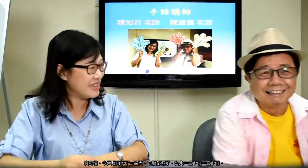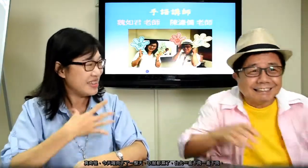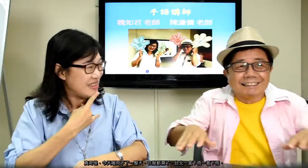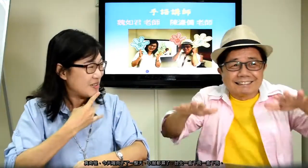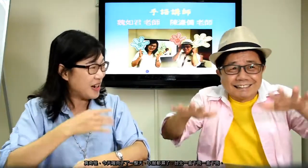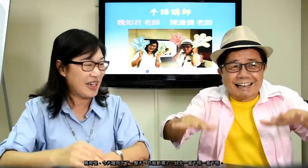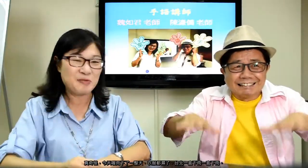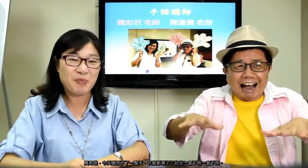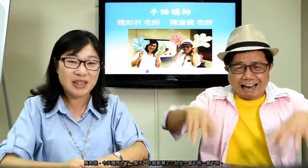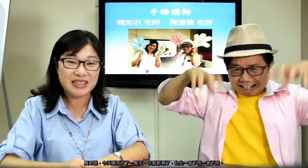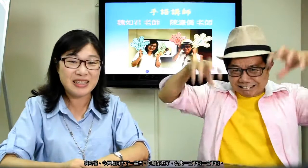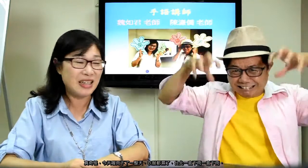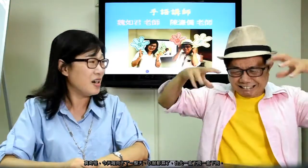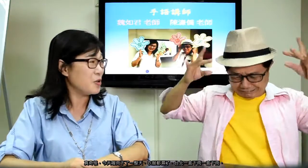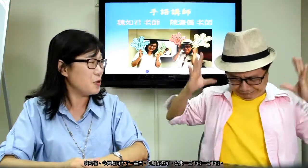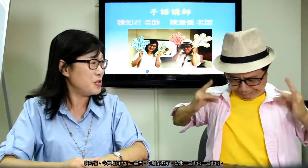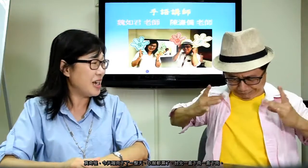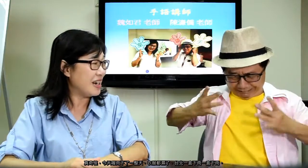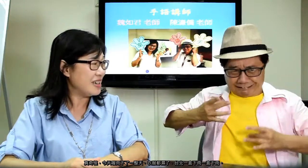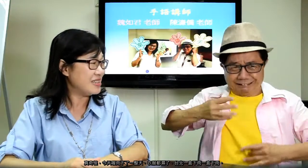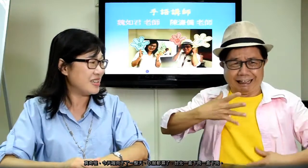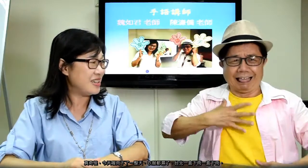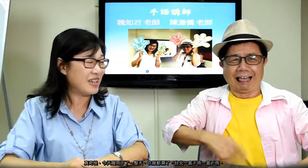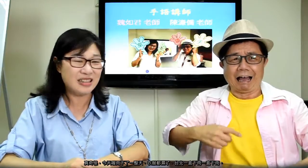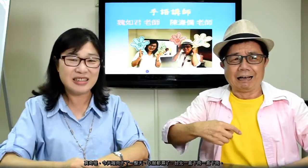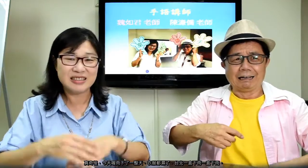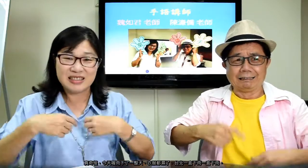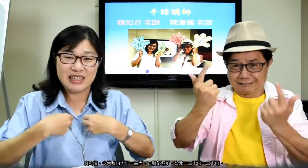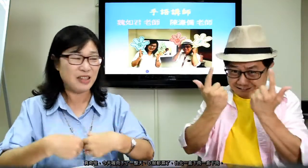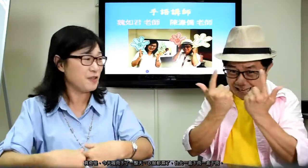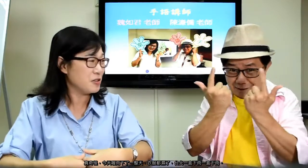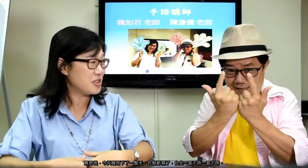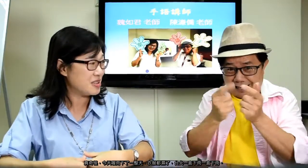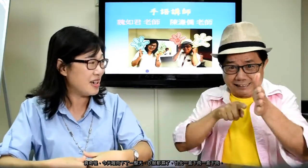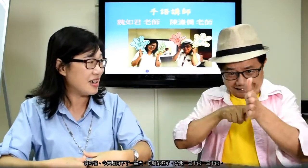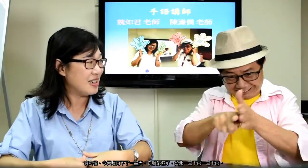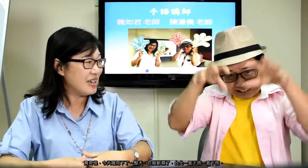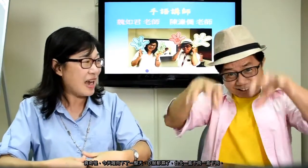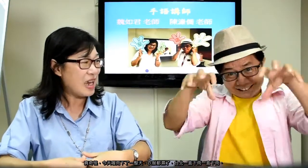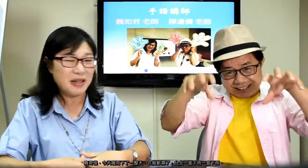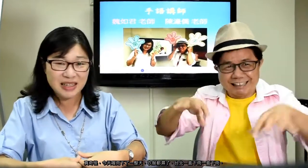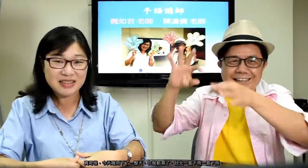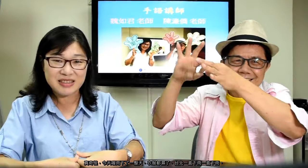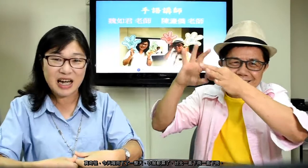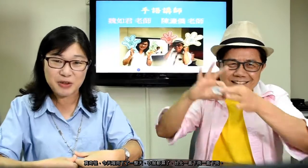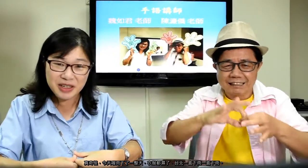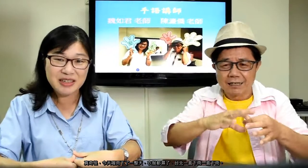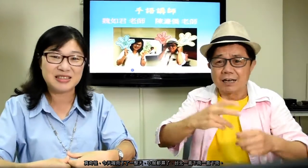真奇怪，今天呢、雨下了一整天，衣服都湿了。台北一直下雨，一直